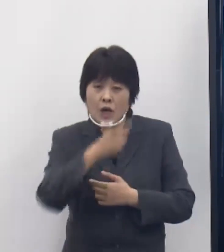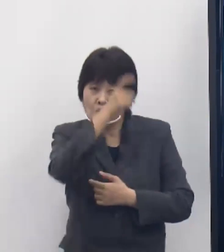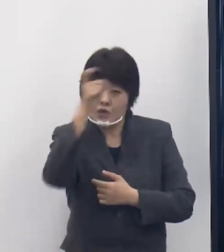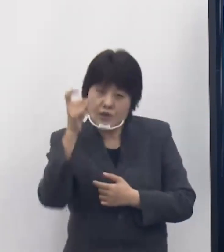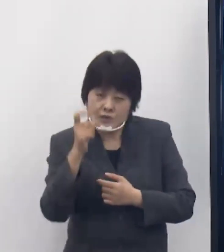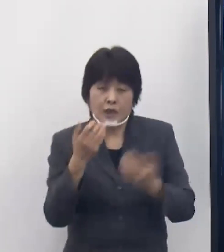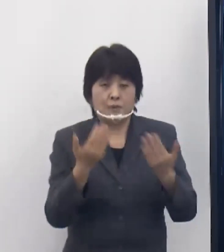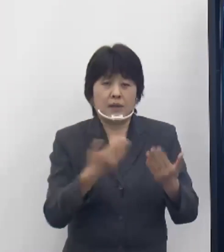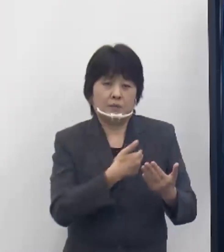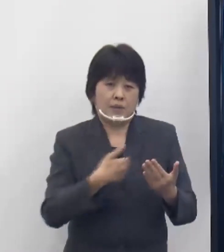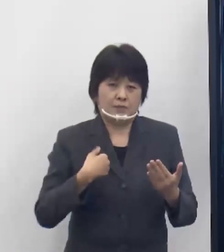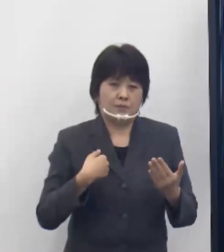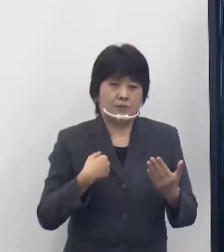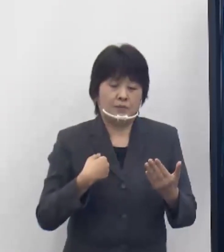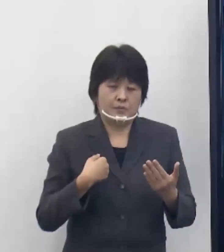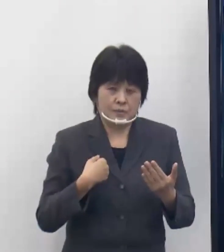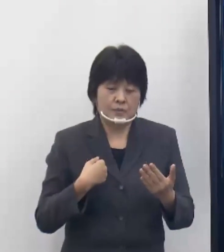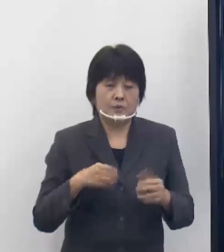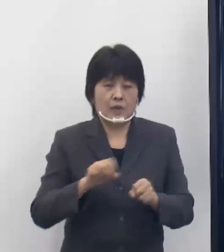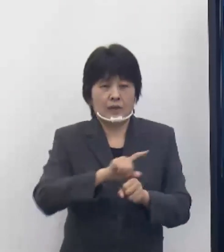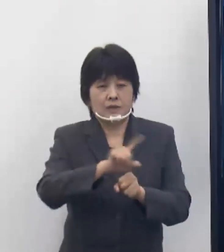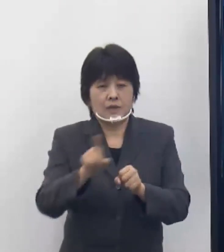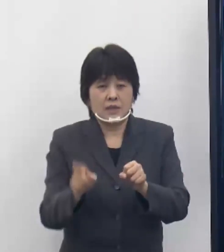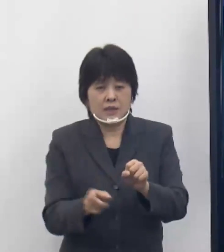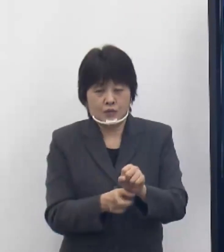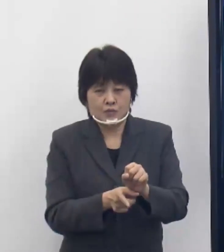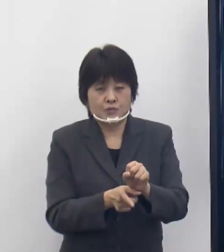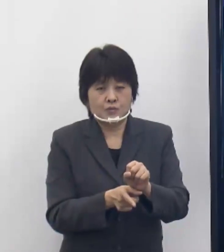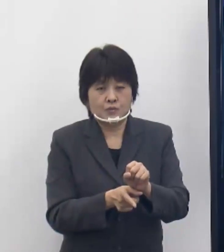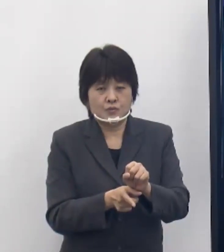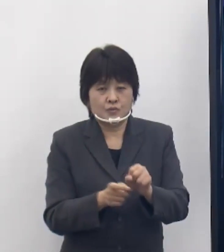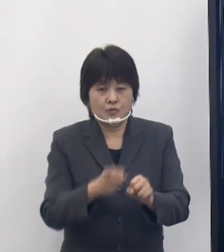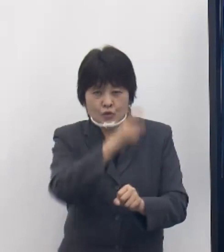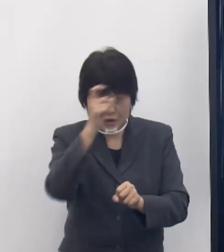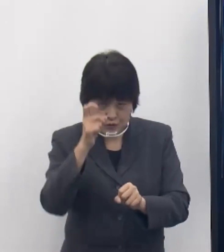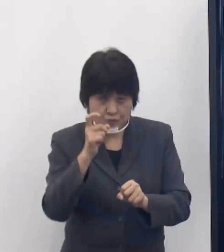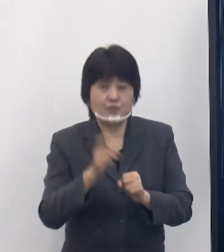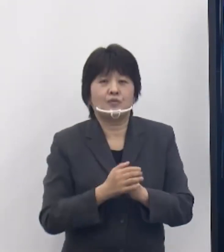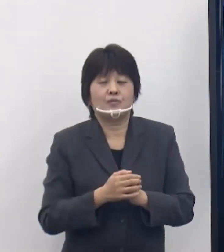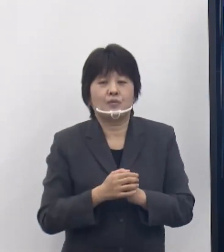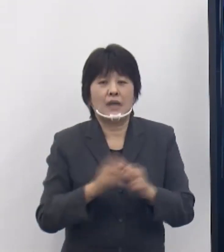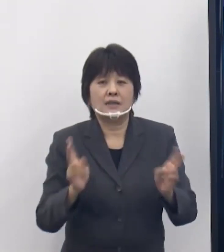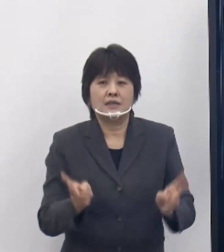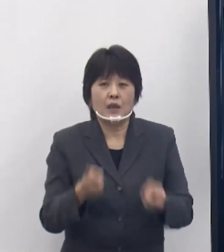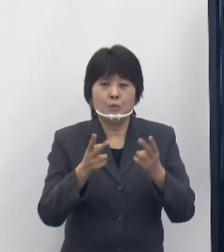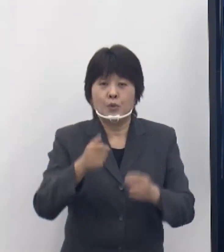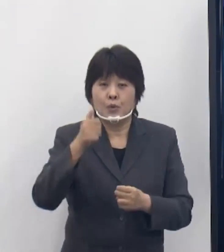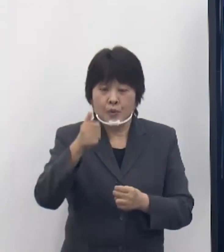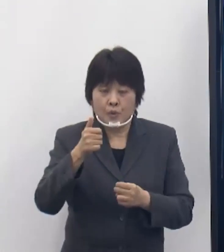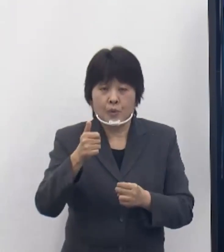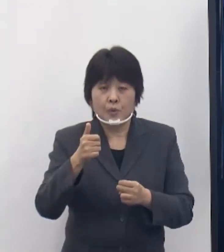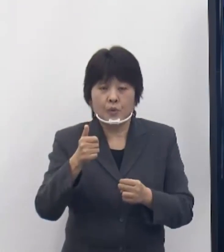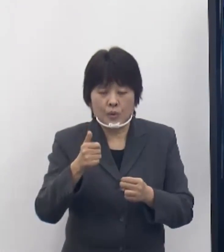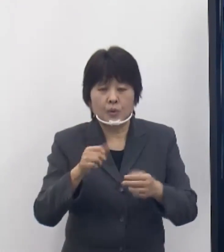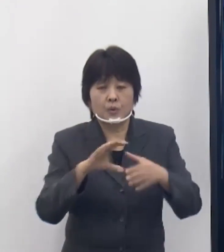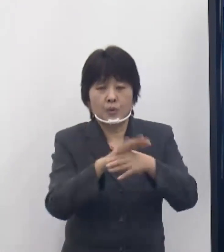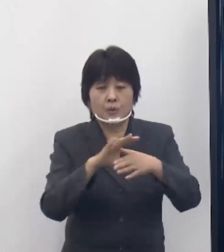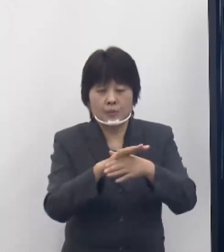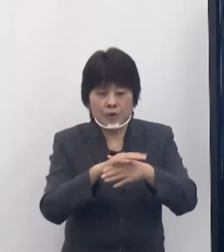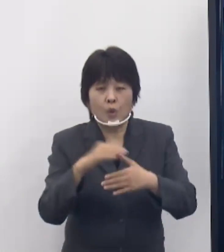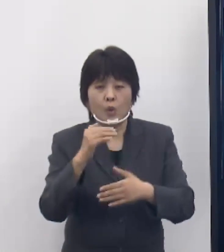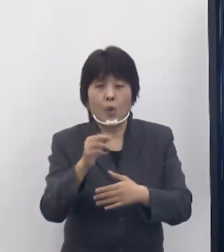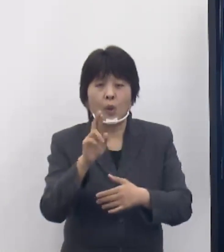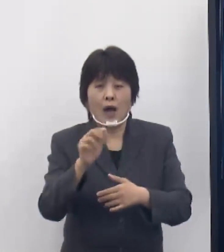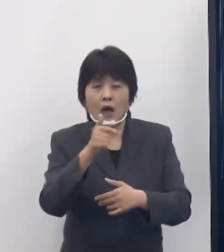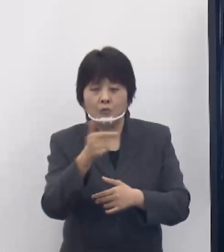で学べる SDGs クイズ、専門家の記事が読めるコラムを